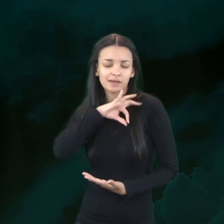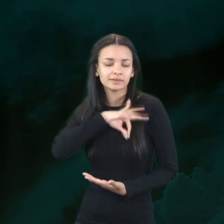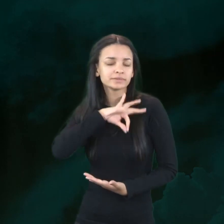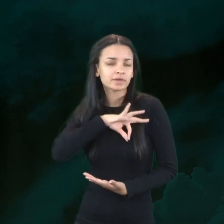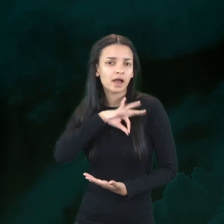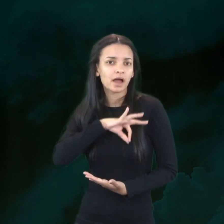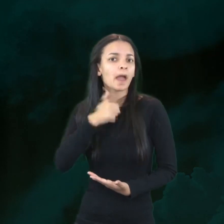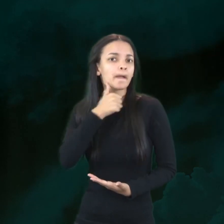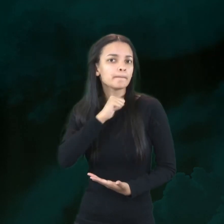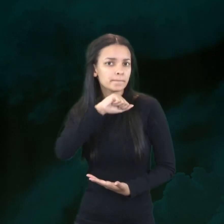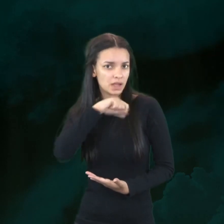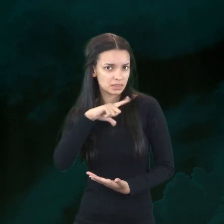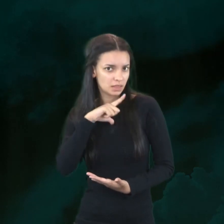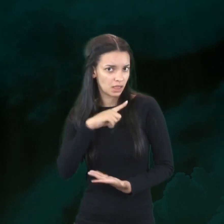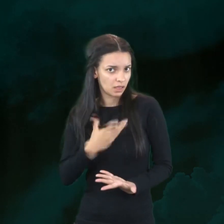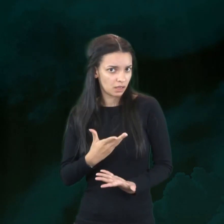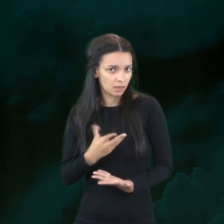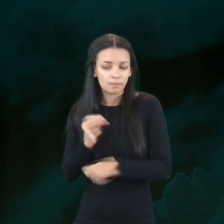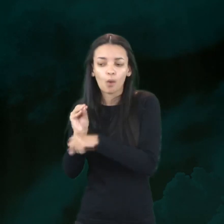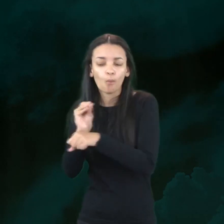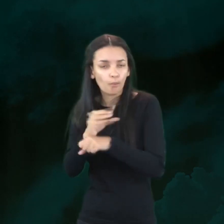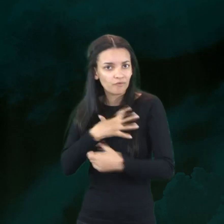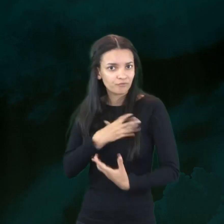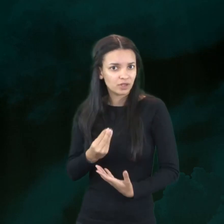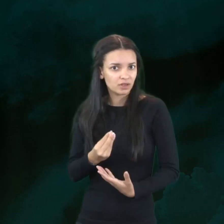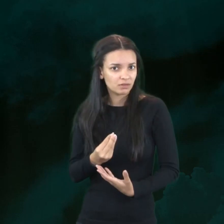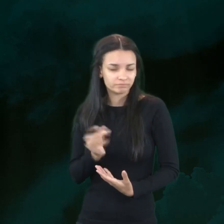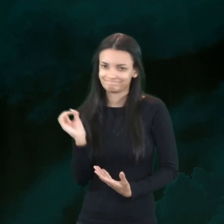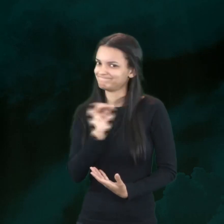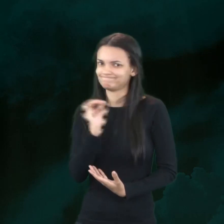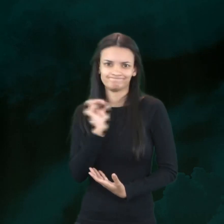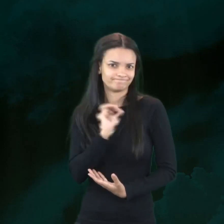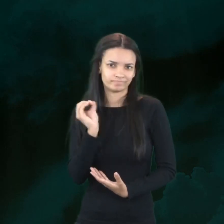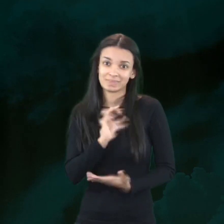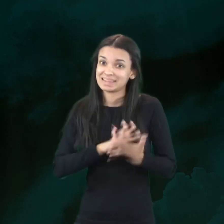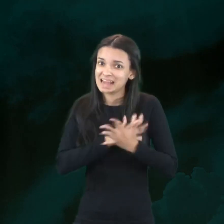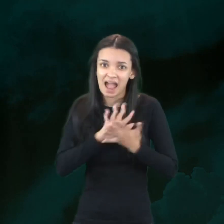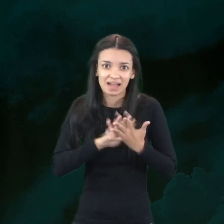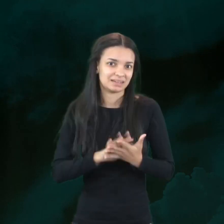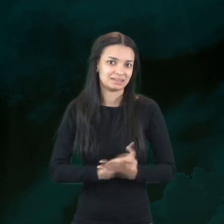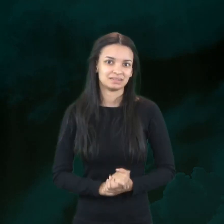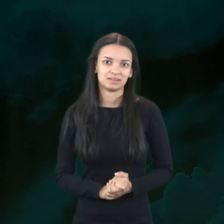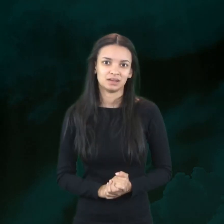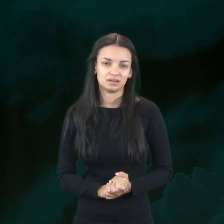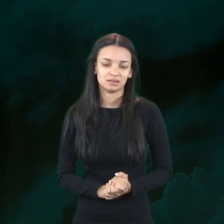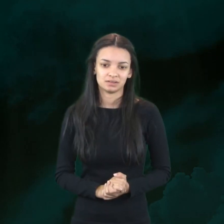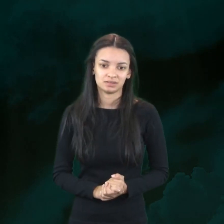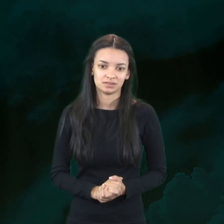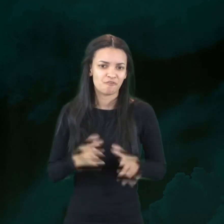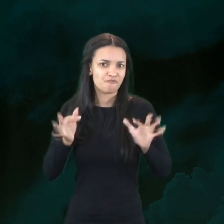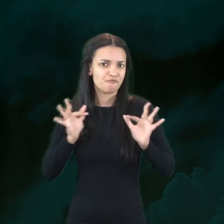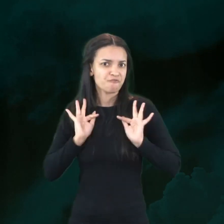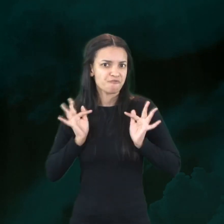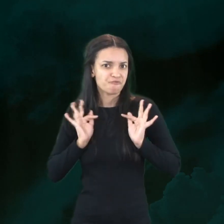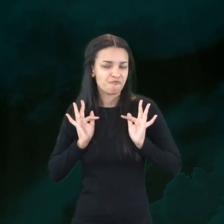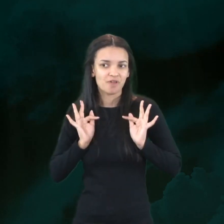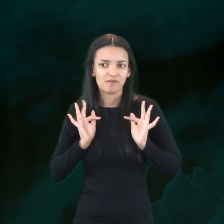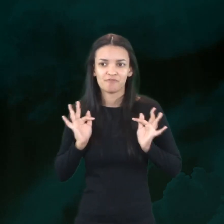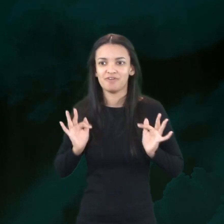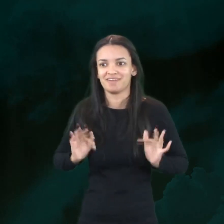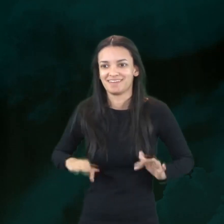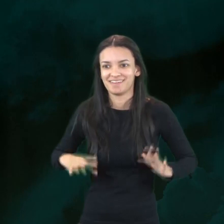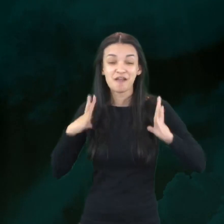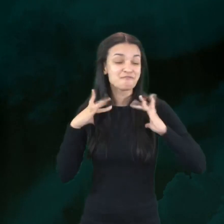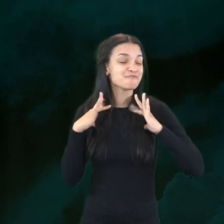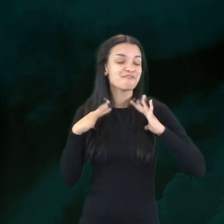Zero. 13º? Não. Férias? Licença prêmio? Nada, nada, nada, nada. Mas